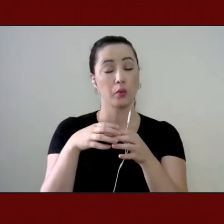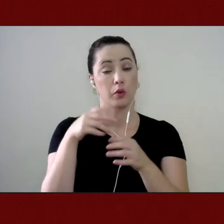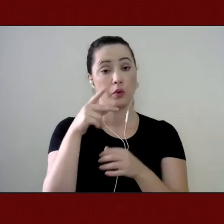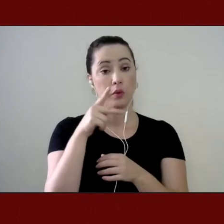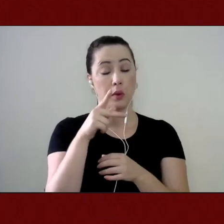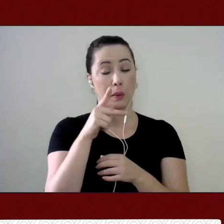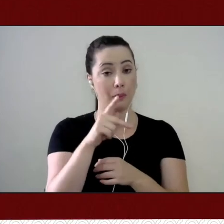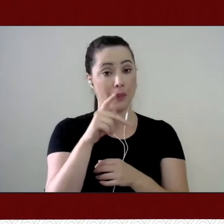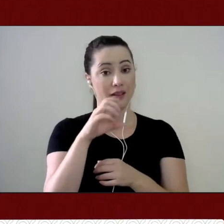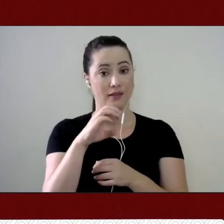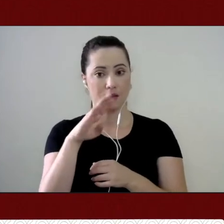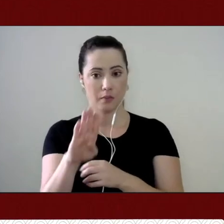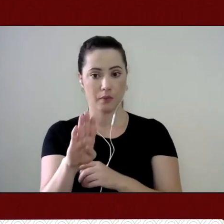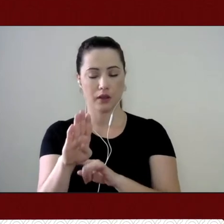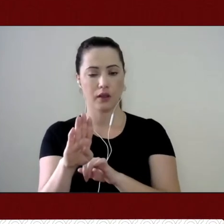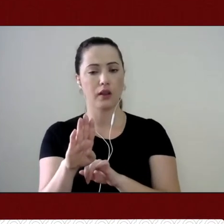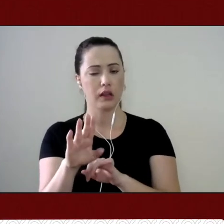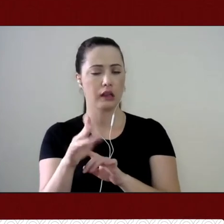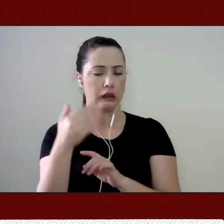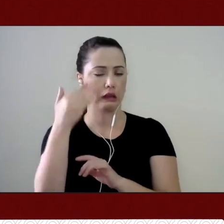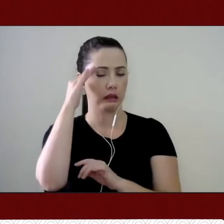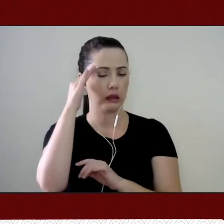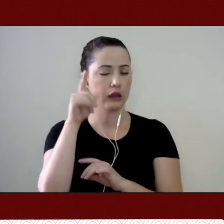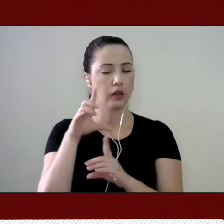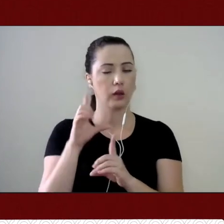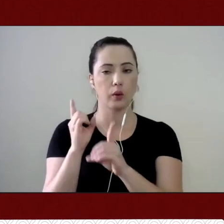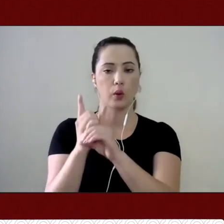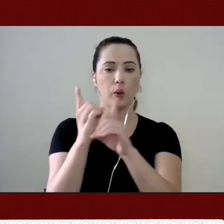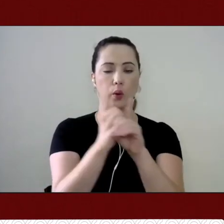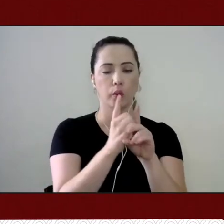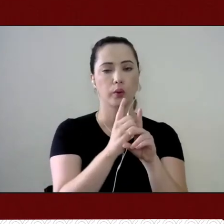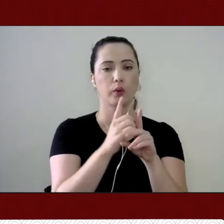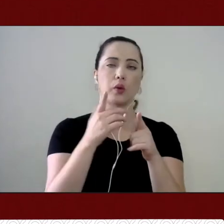um encontro de questões políticas e sociais mais amplas.